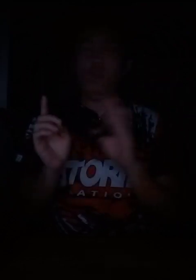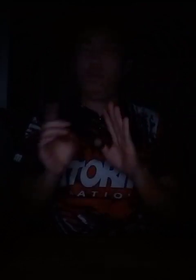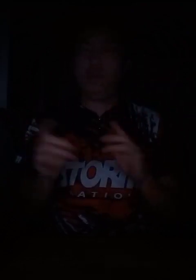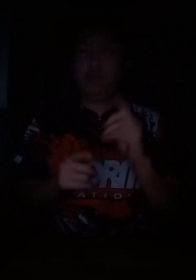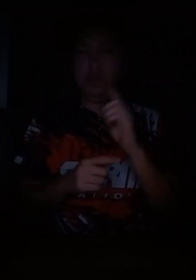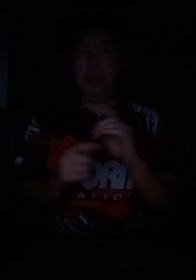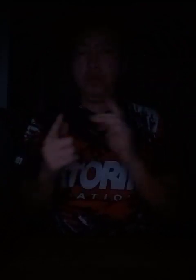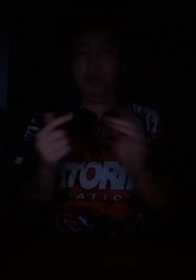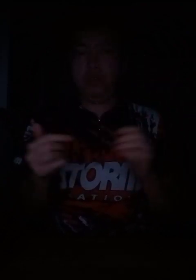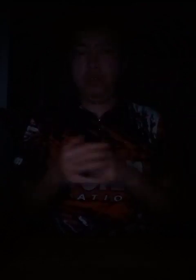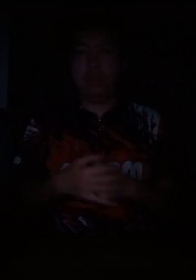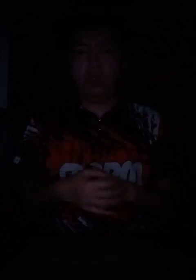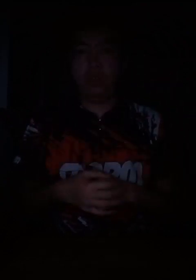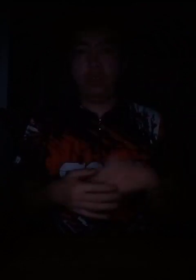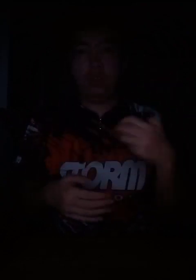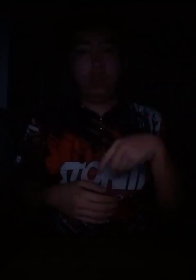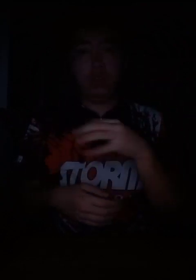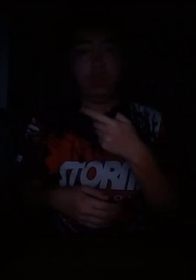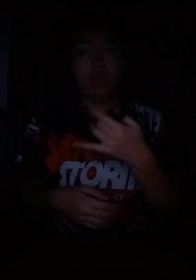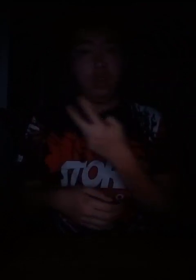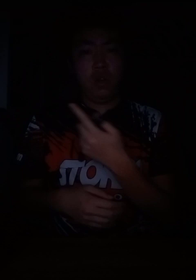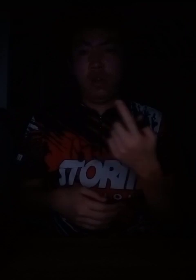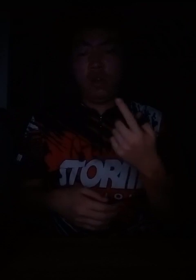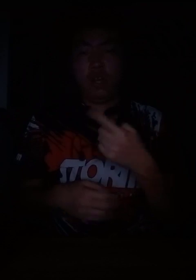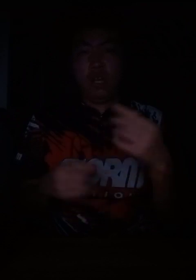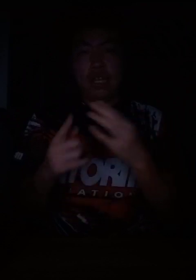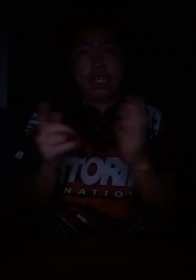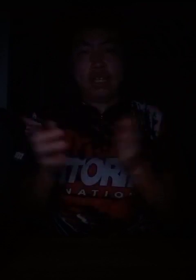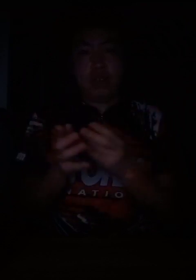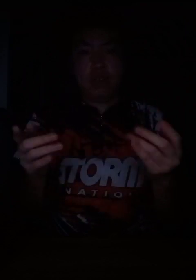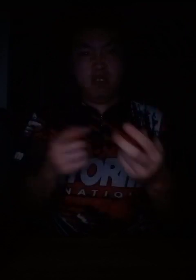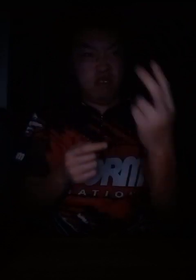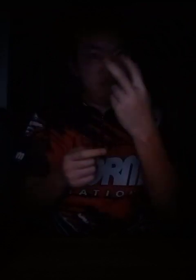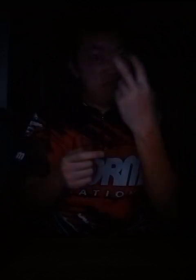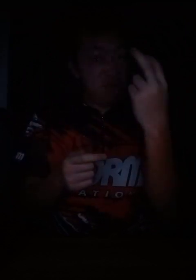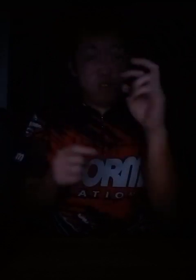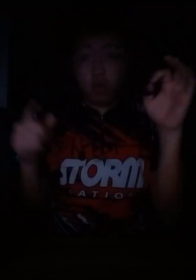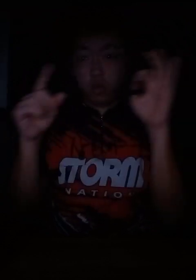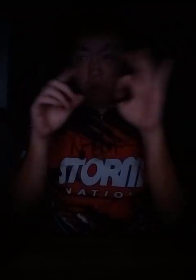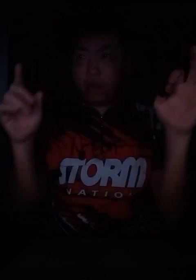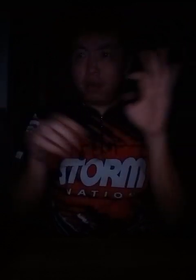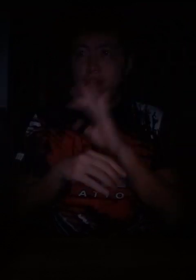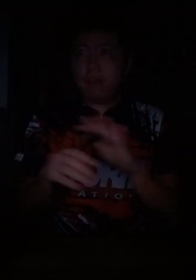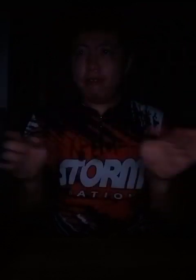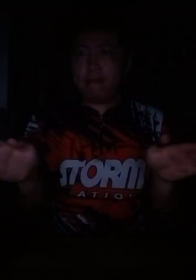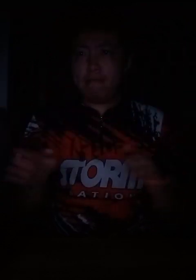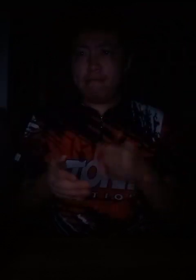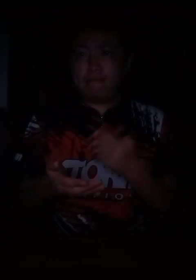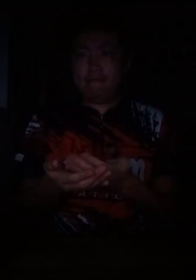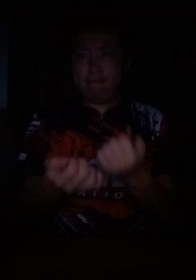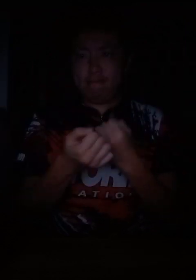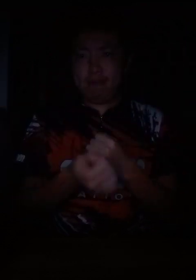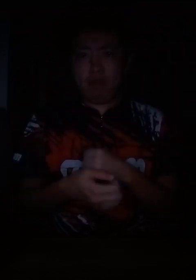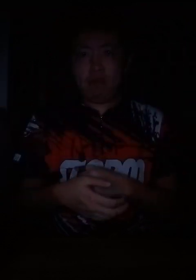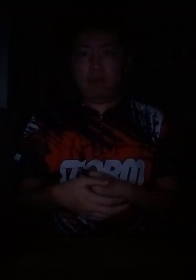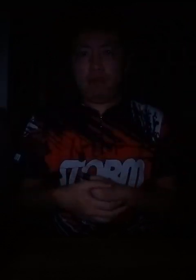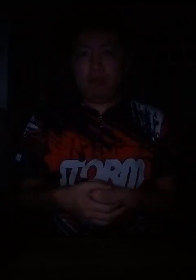것으로 알려졌는데 경찰은 현장에서 달아난 일당을 CCTV로 동선을 파악해 모두 검거했습니다.